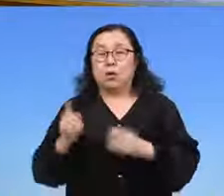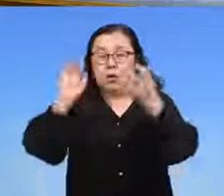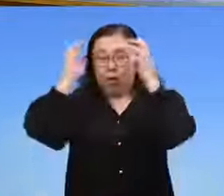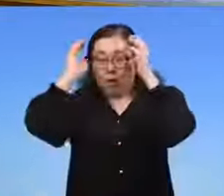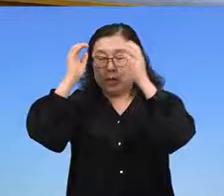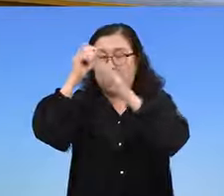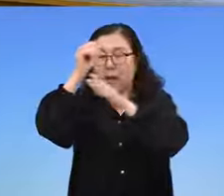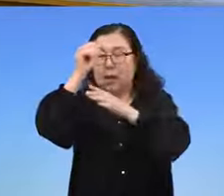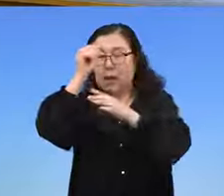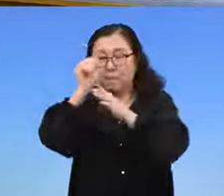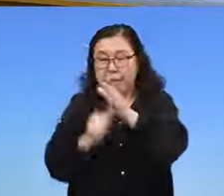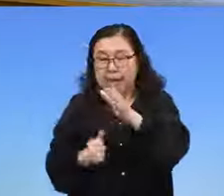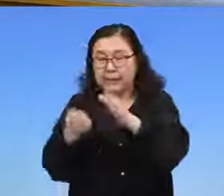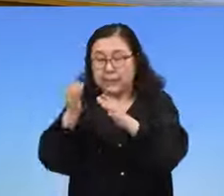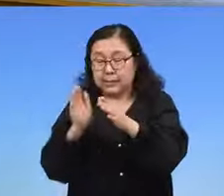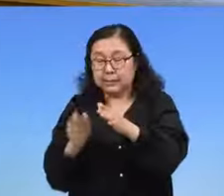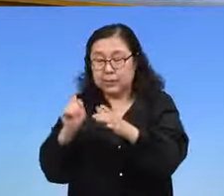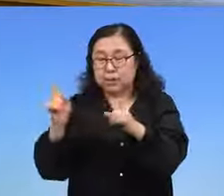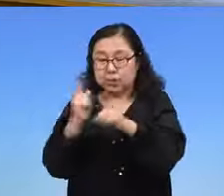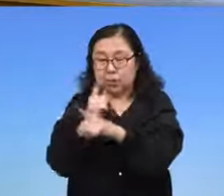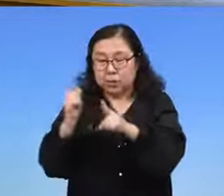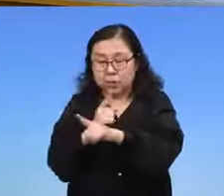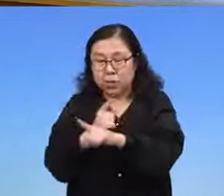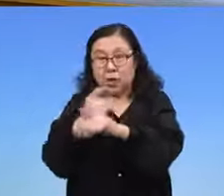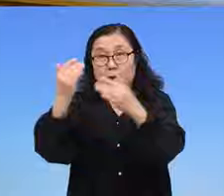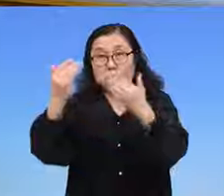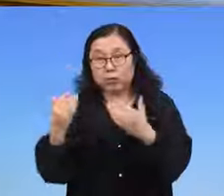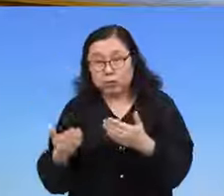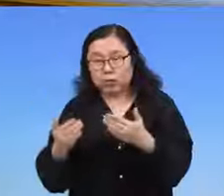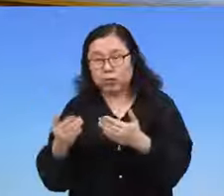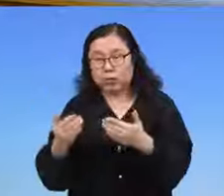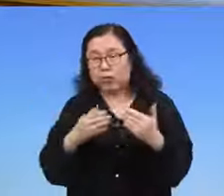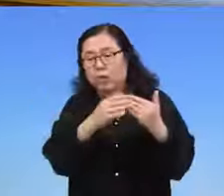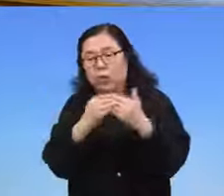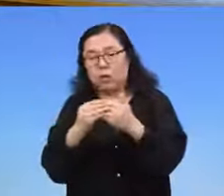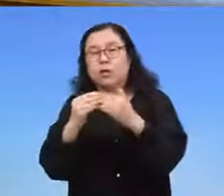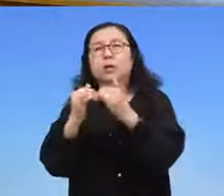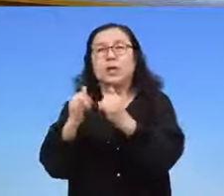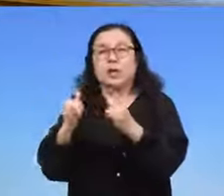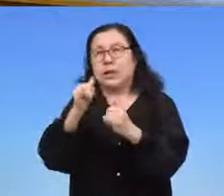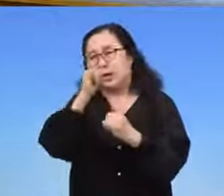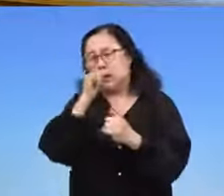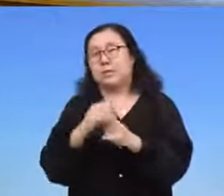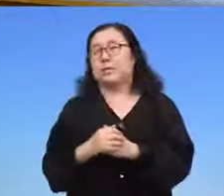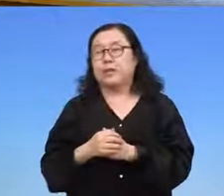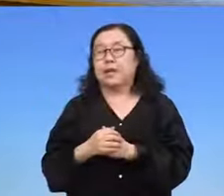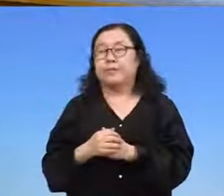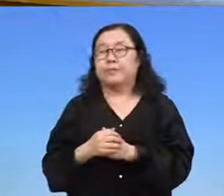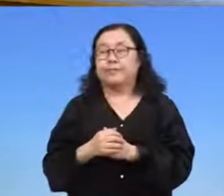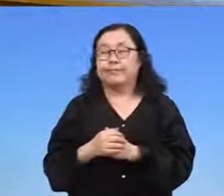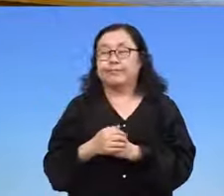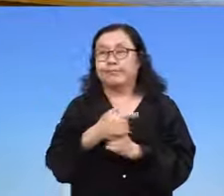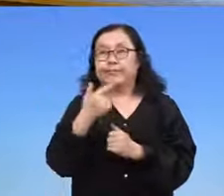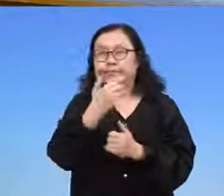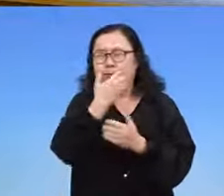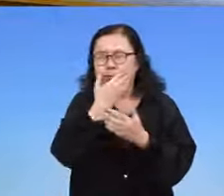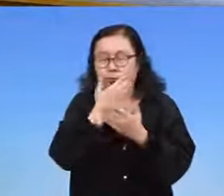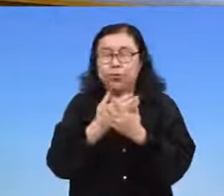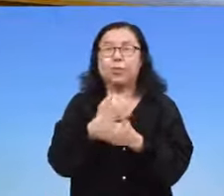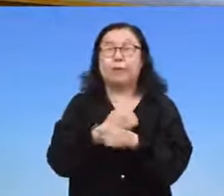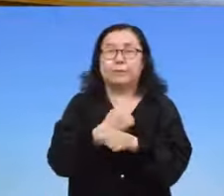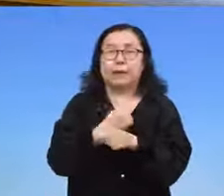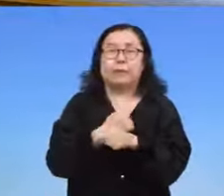빠지기도 하지만 그러나 금방 그 혼란을 교정해주는 그들에게는 가이드가 있었대요. 가이드. 이게 얼마나